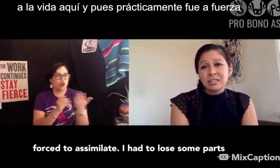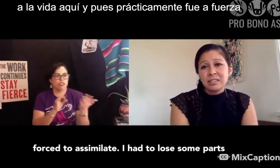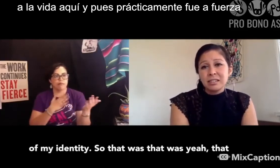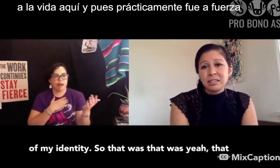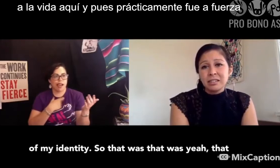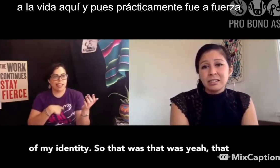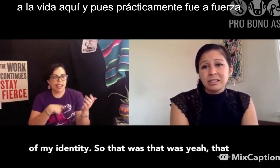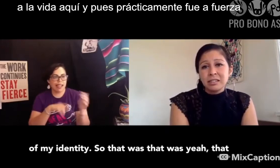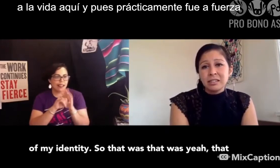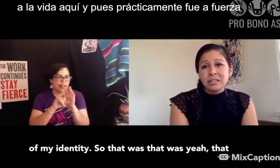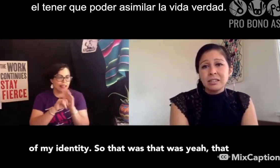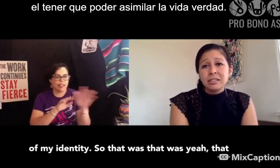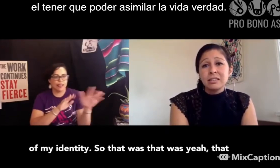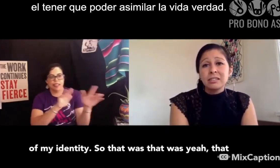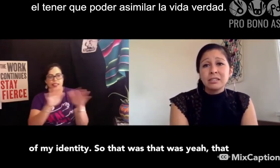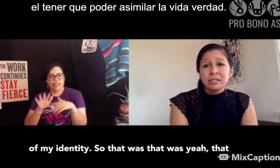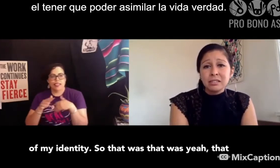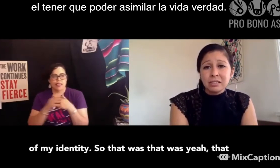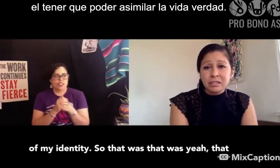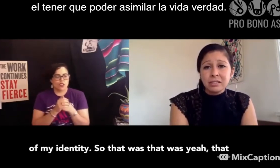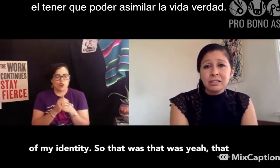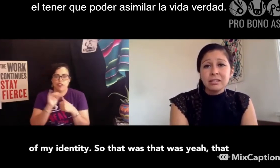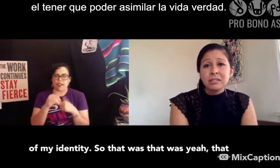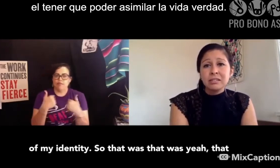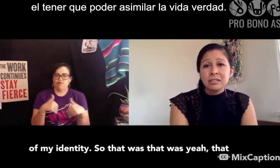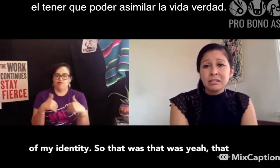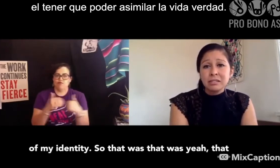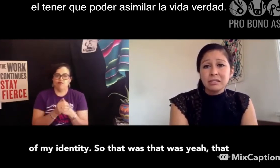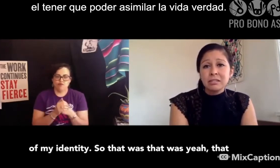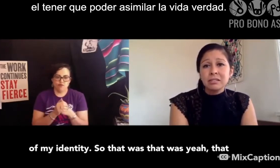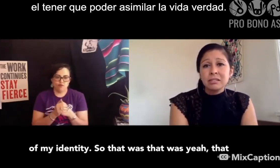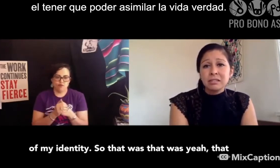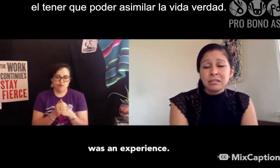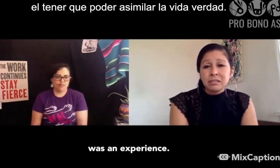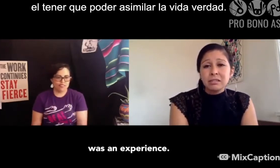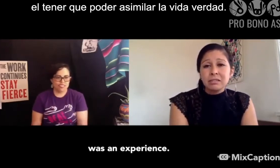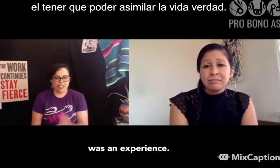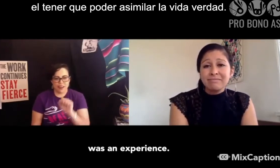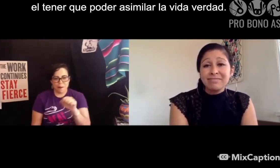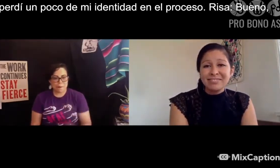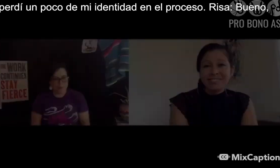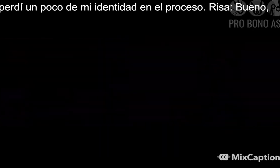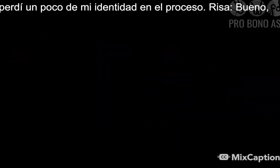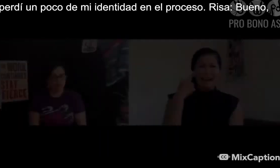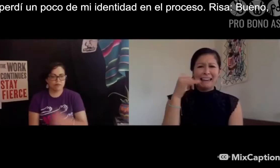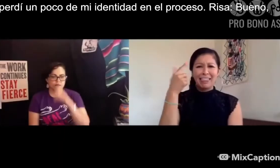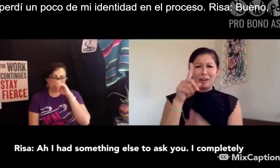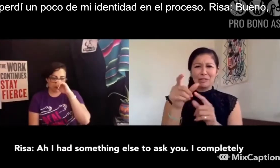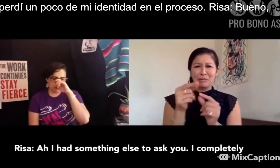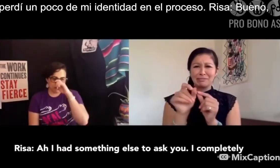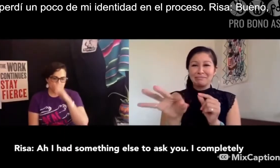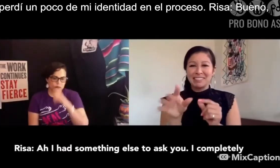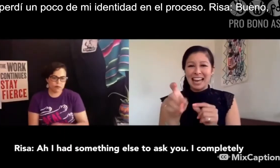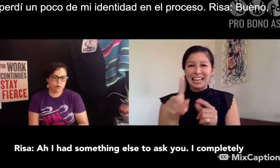prácticamente fue a fuerza el tener que poder asimilar la vida, ¿verdad? Y perdí